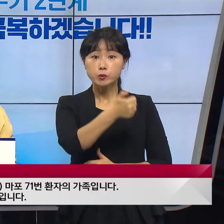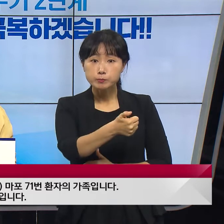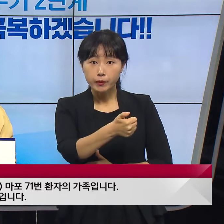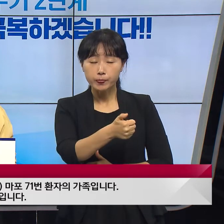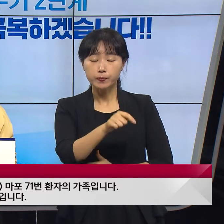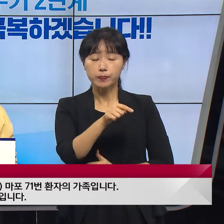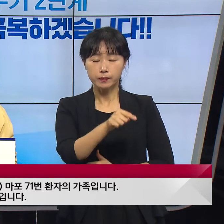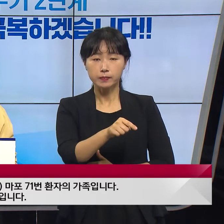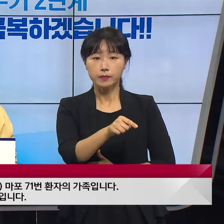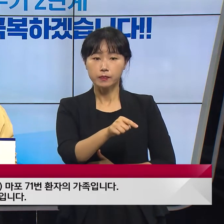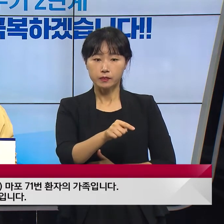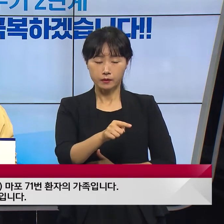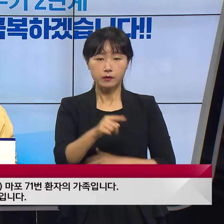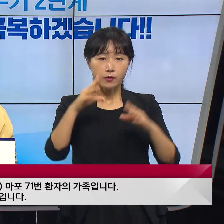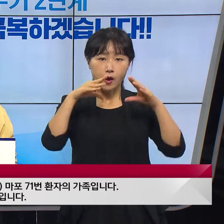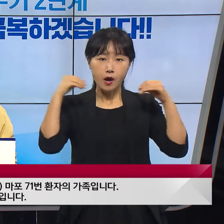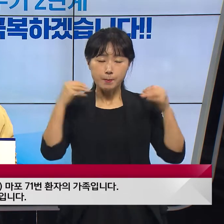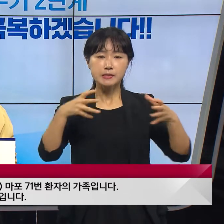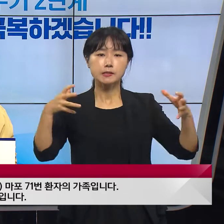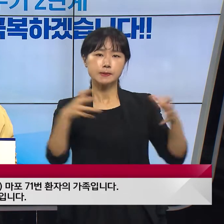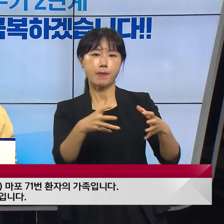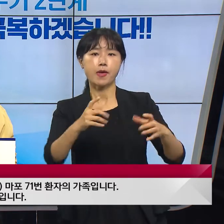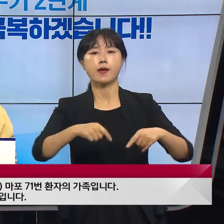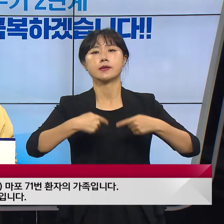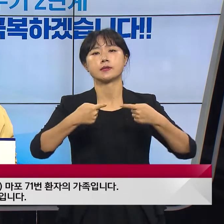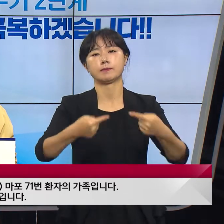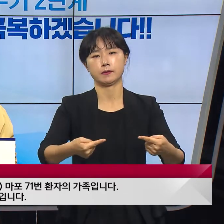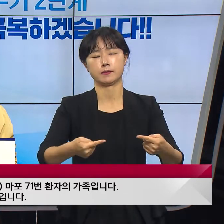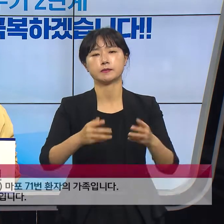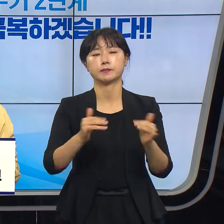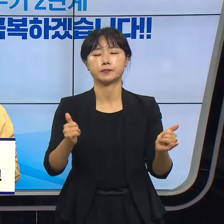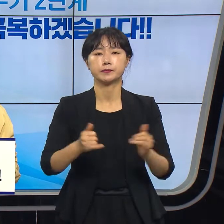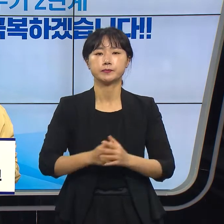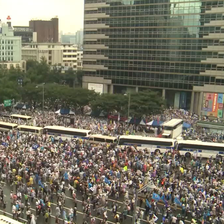250번 환자는 광화문 집회 참석자입니다.